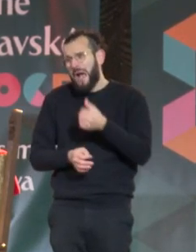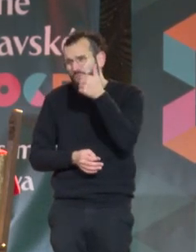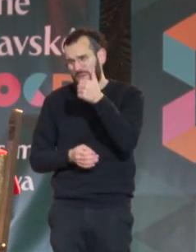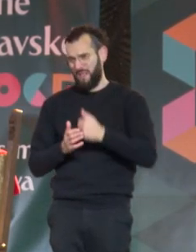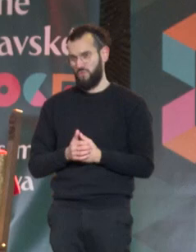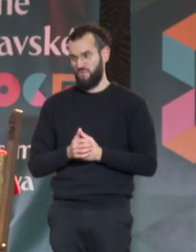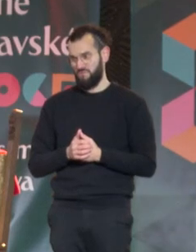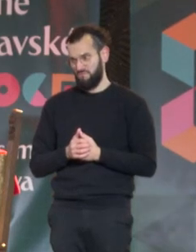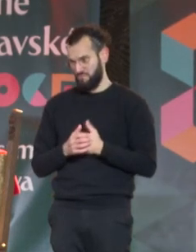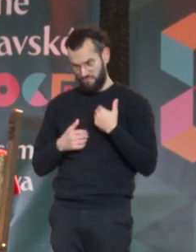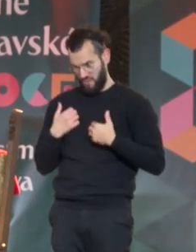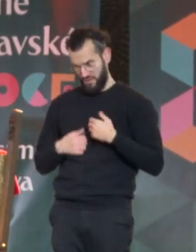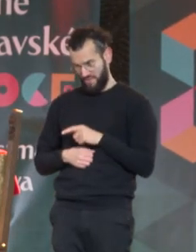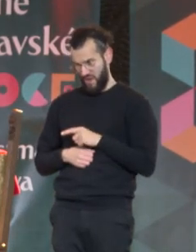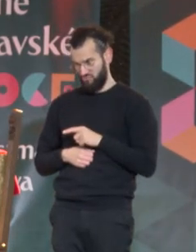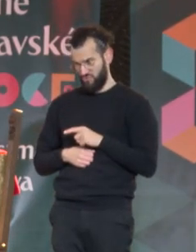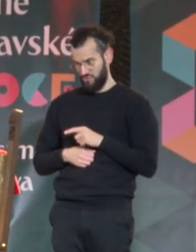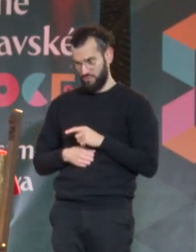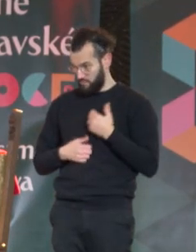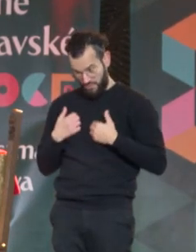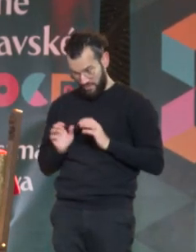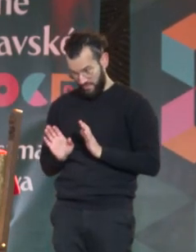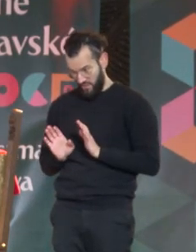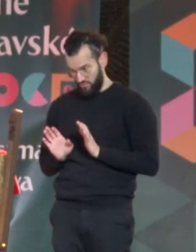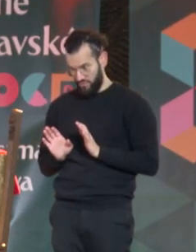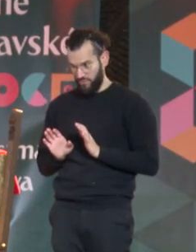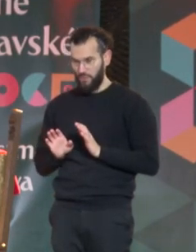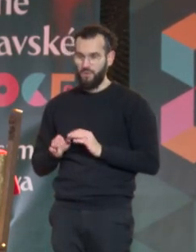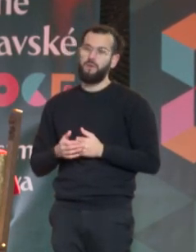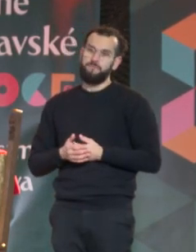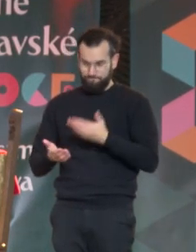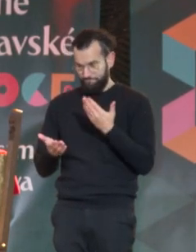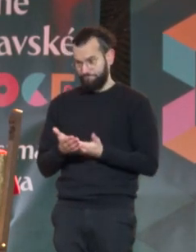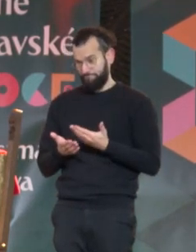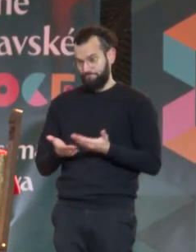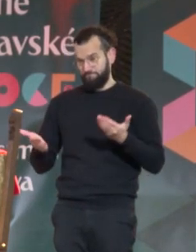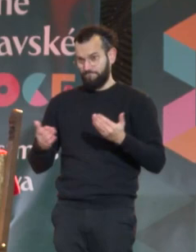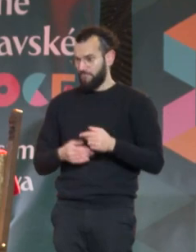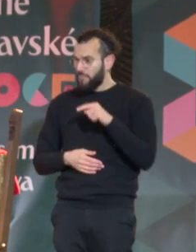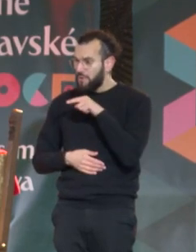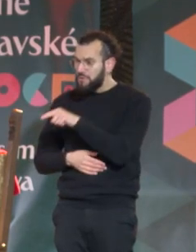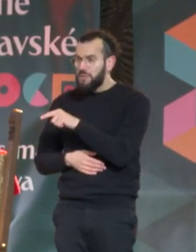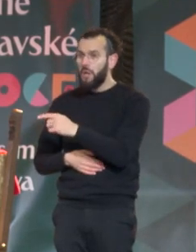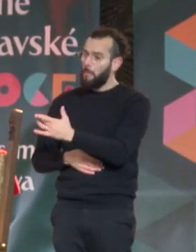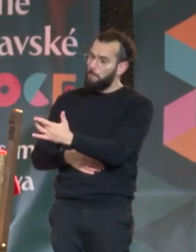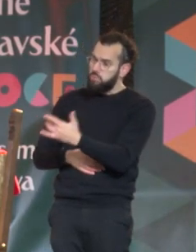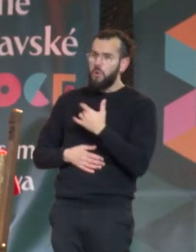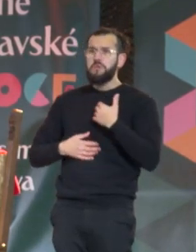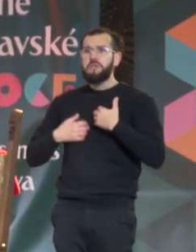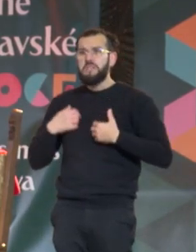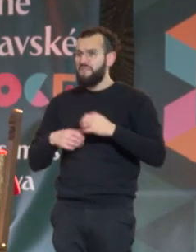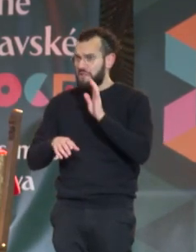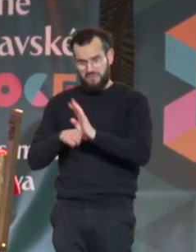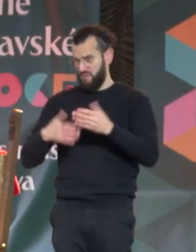Nehneváš sa, Otuško, však? Nehneváš. A to je práve to. Ty si sa na mňa nikdy ani len